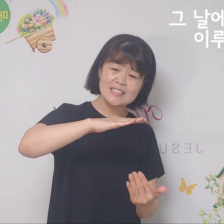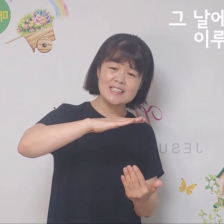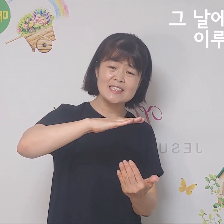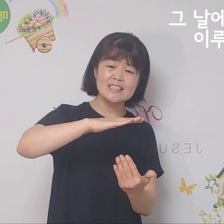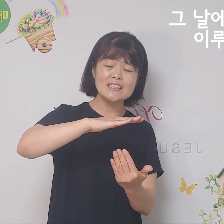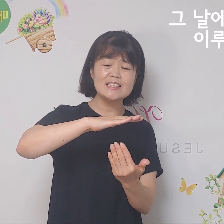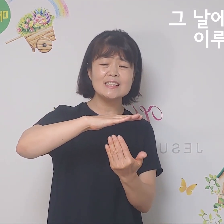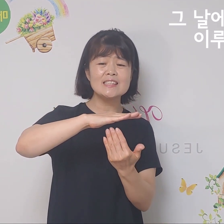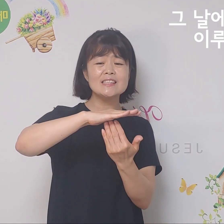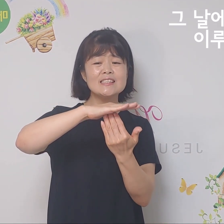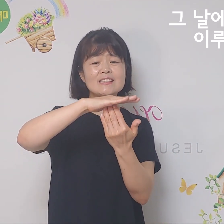이루신